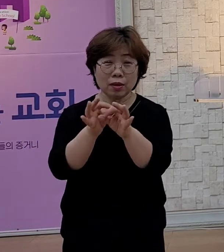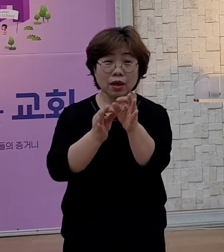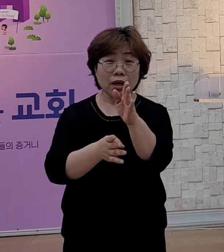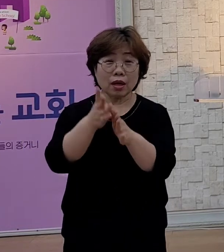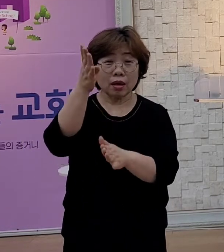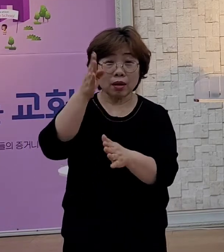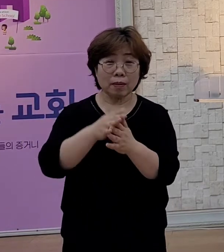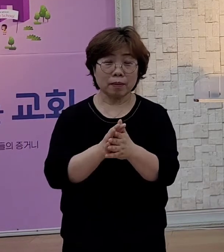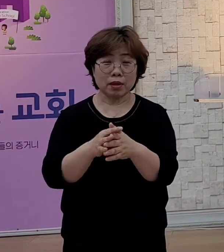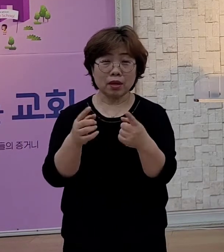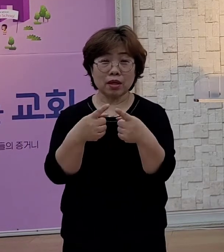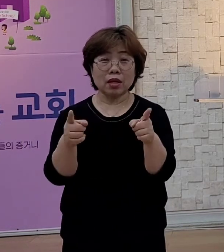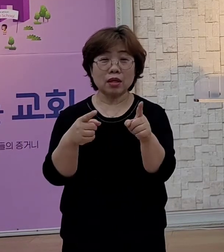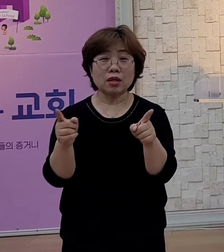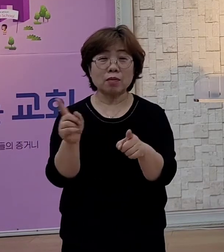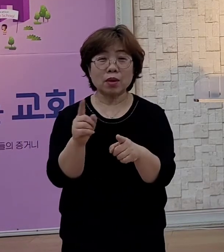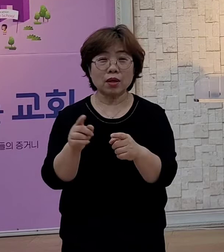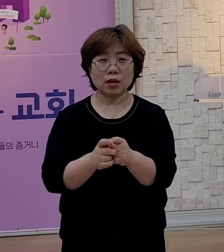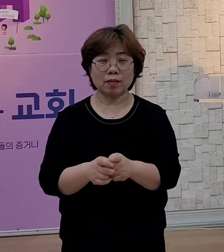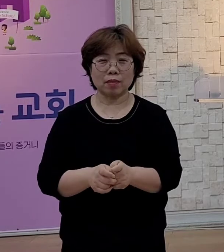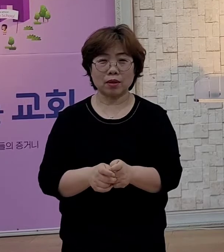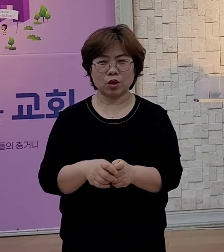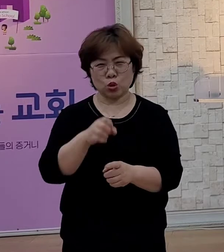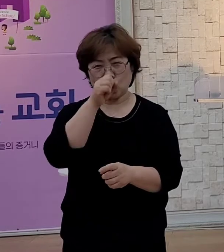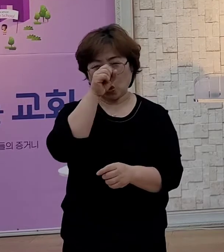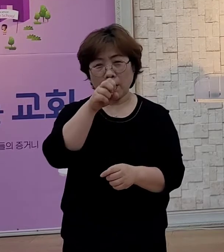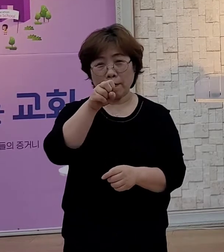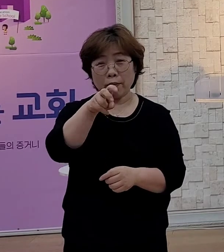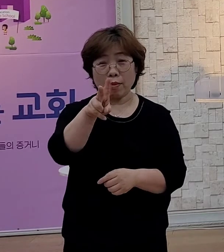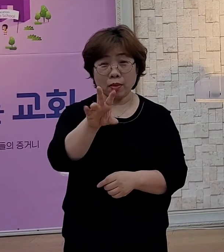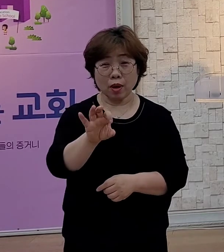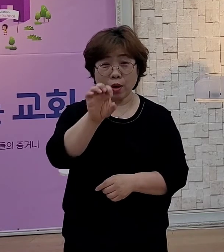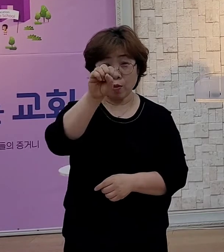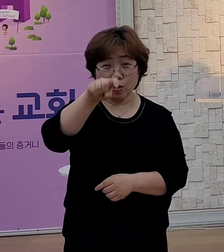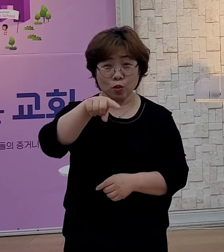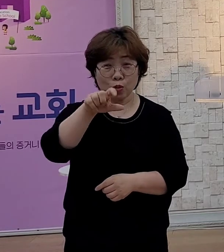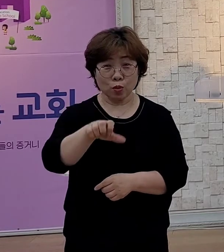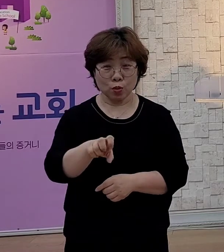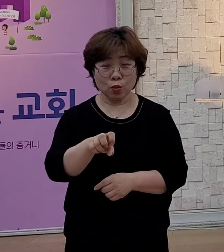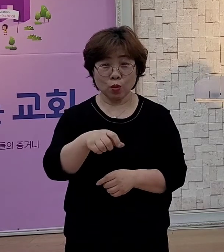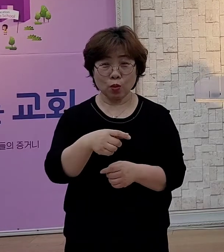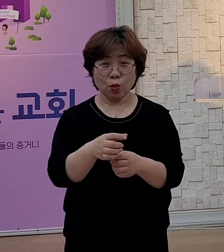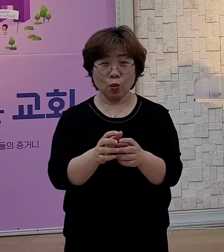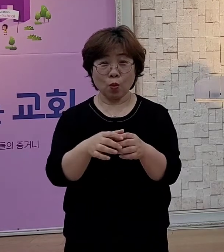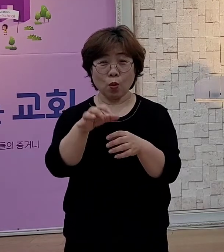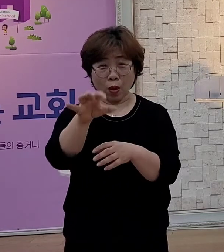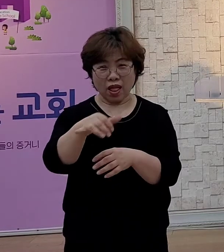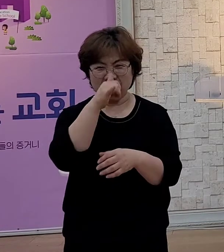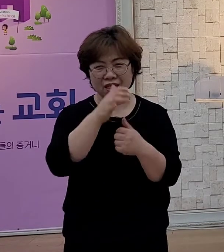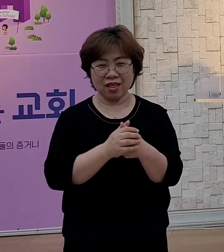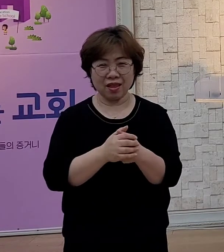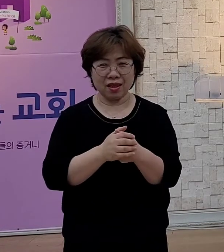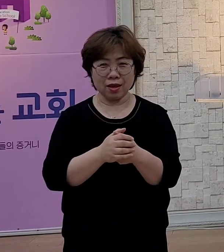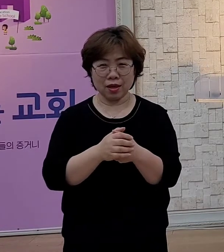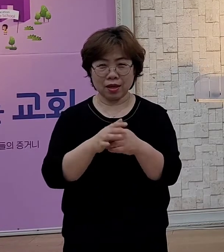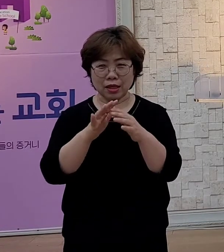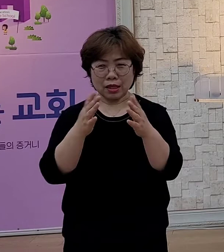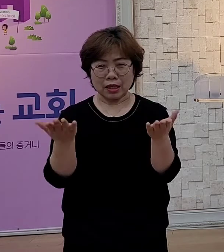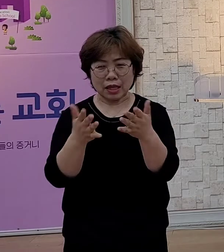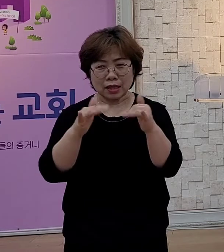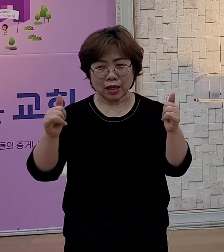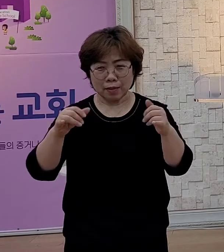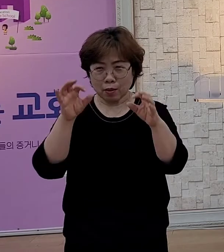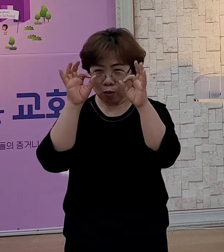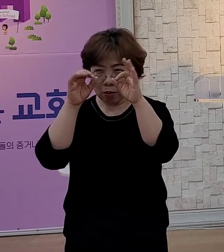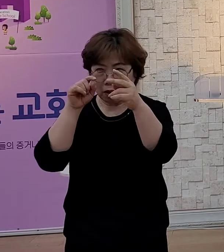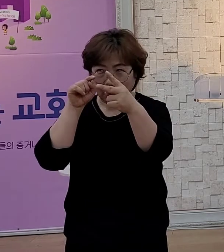명품관이 있어요. 그 명품관의 직원들은요 귀신 같아요. 우리가 아무리 뭐 좀 백화점